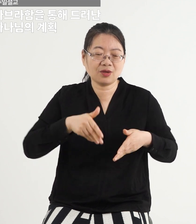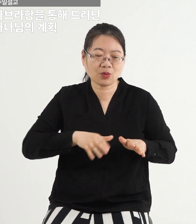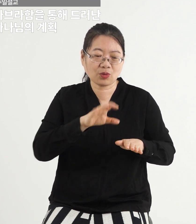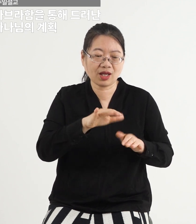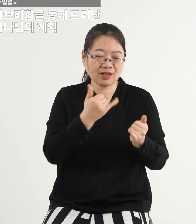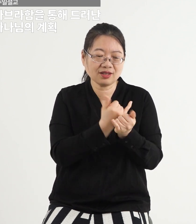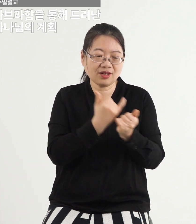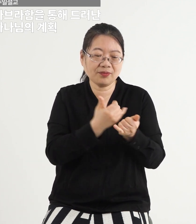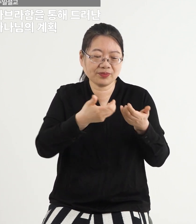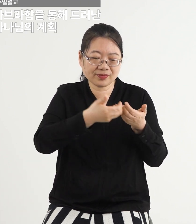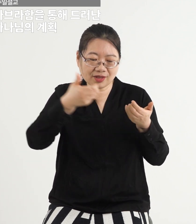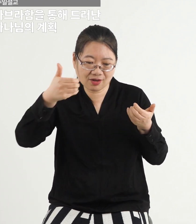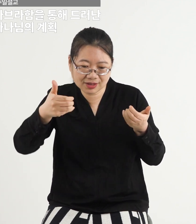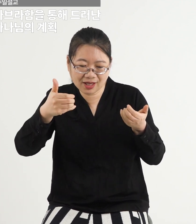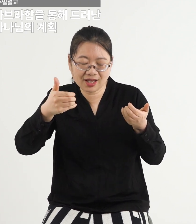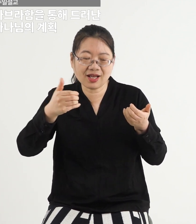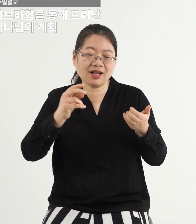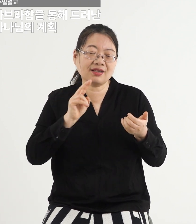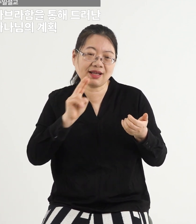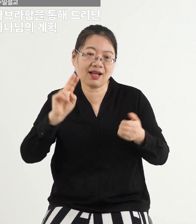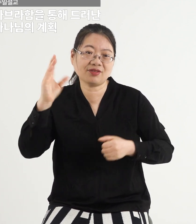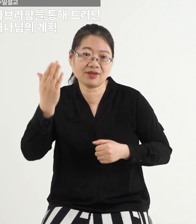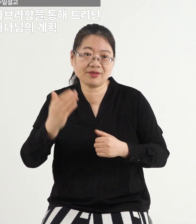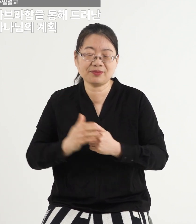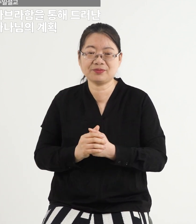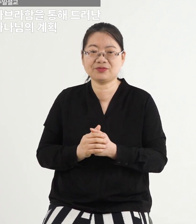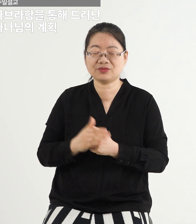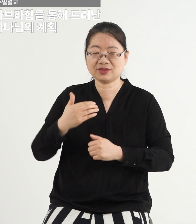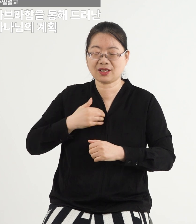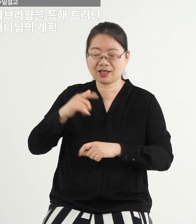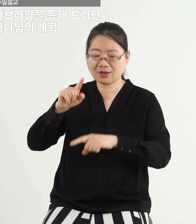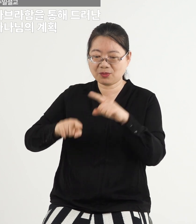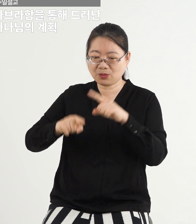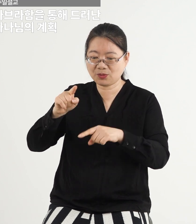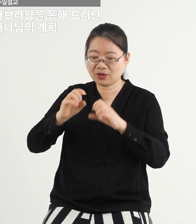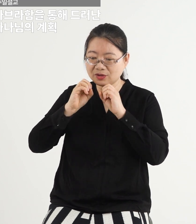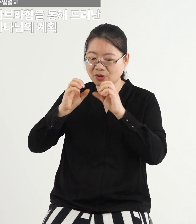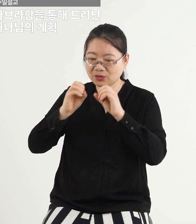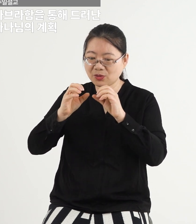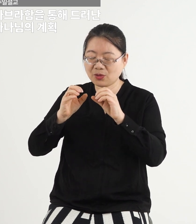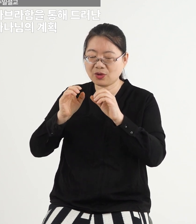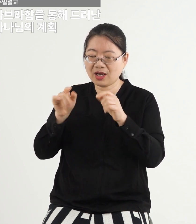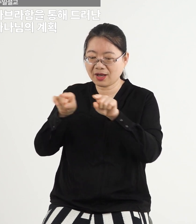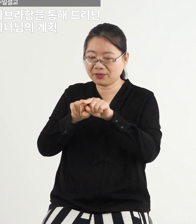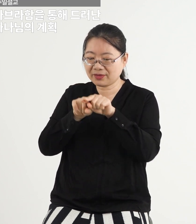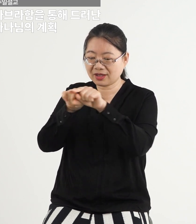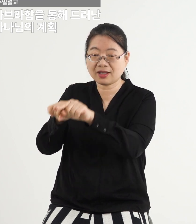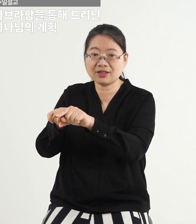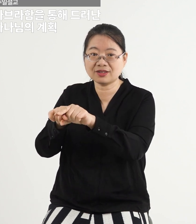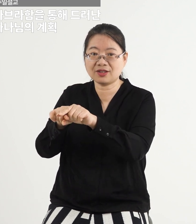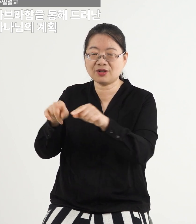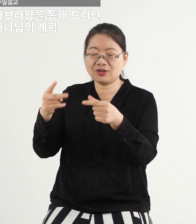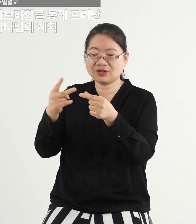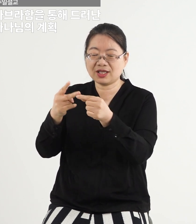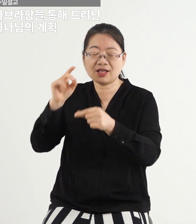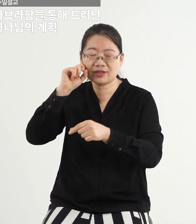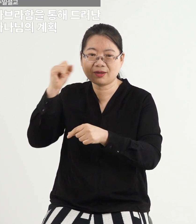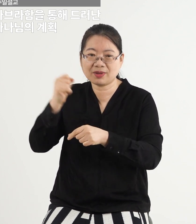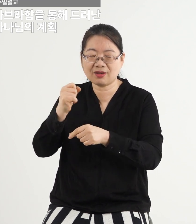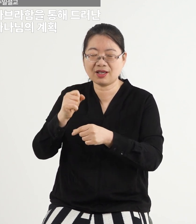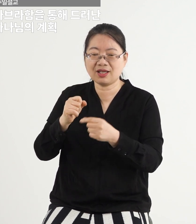선교 가서 둘째 날 새벽에 우리 청년들에게, 이청들이 지금 많이 내려가